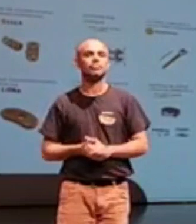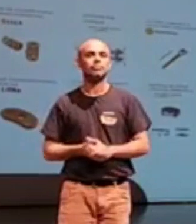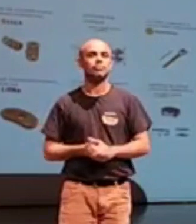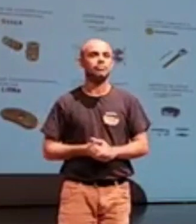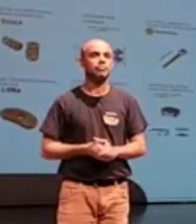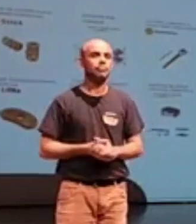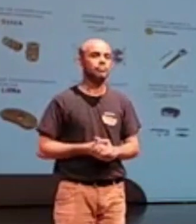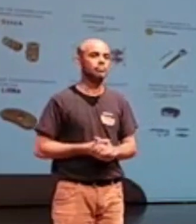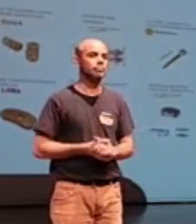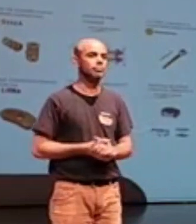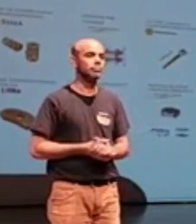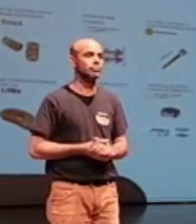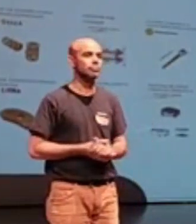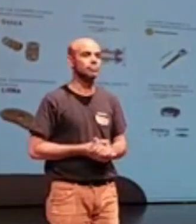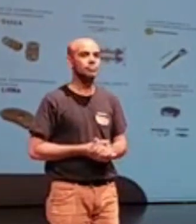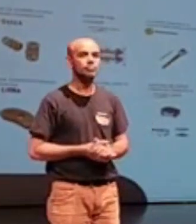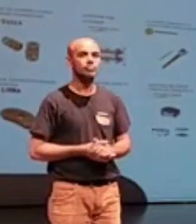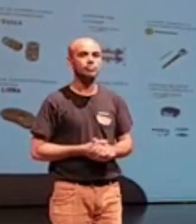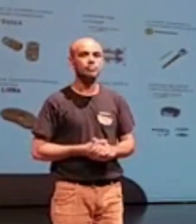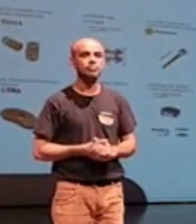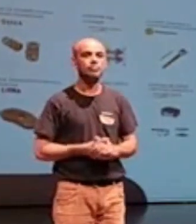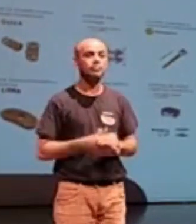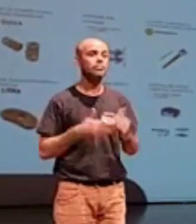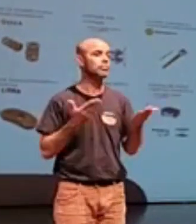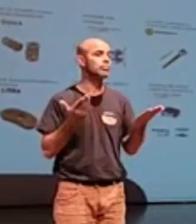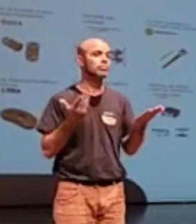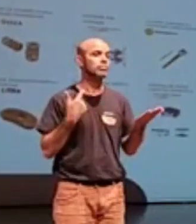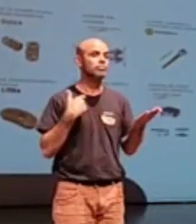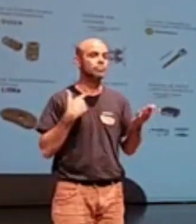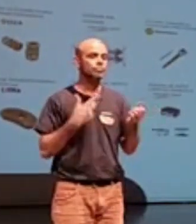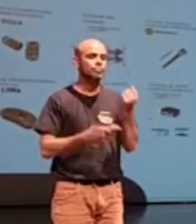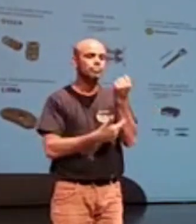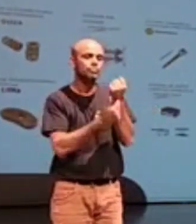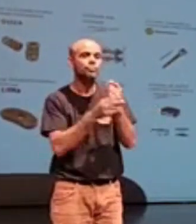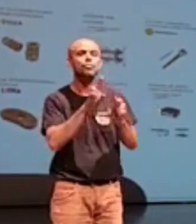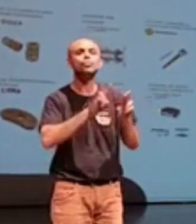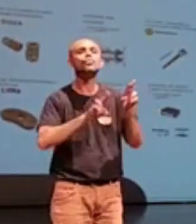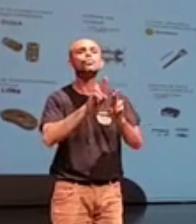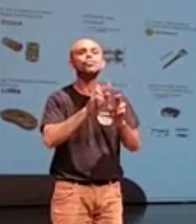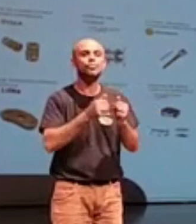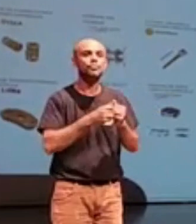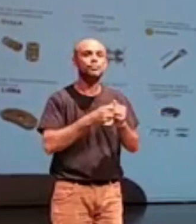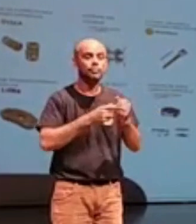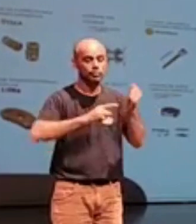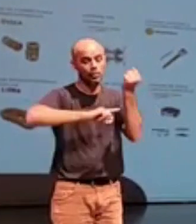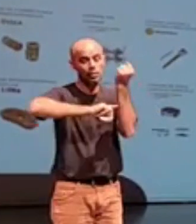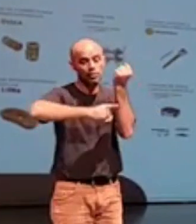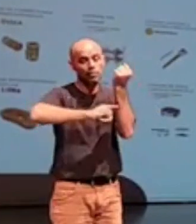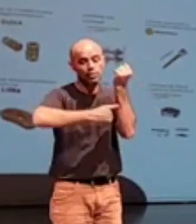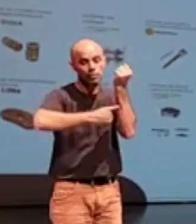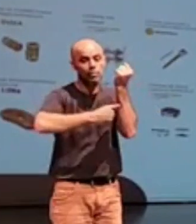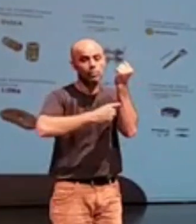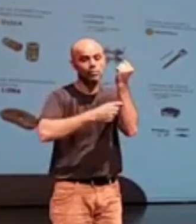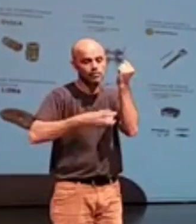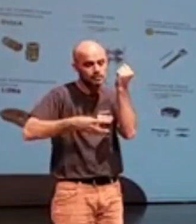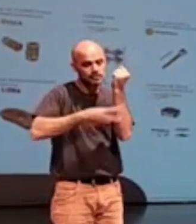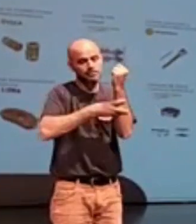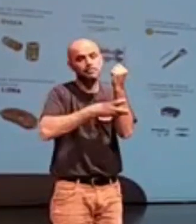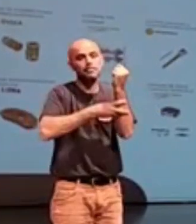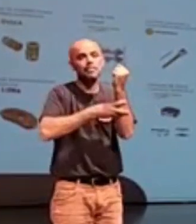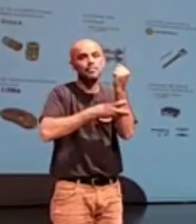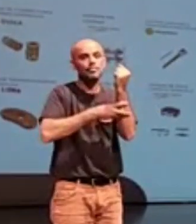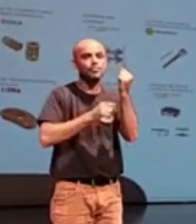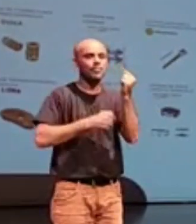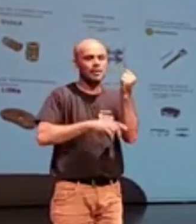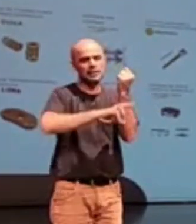E armas? Armas, o cirurgião tem inúmeras. Tá? Nós temos parafusos, nós temos implantes, nós temos queijos,